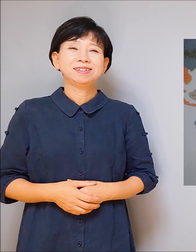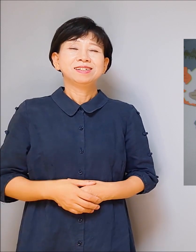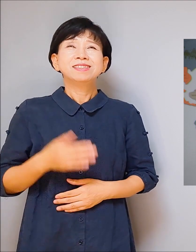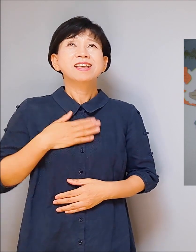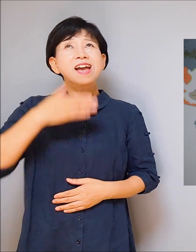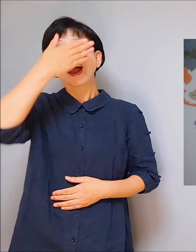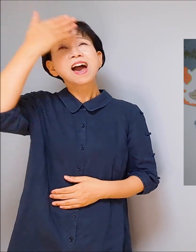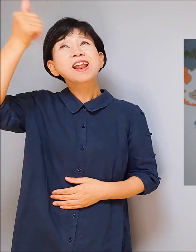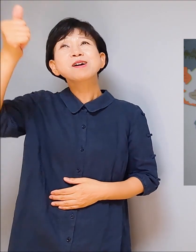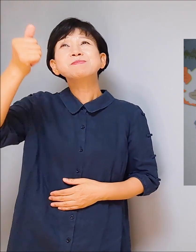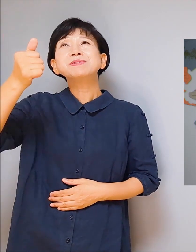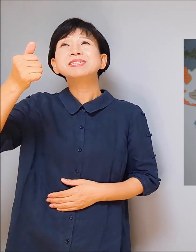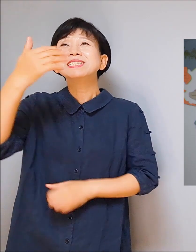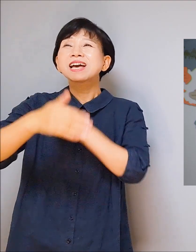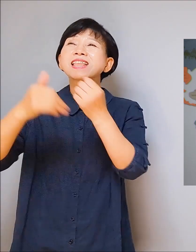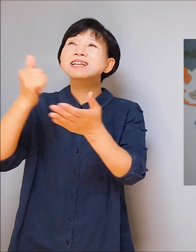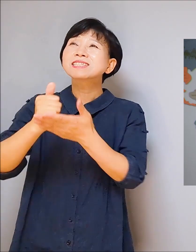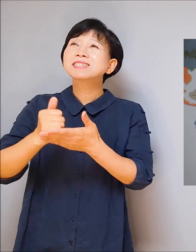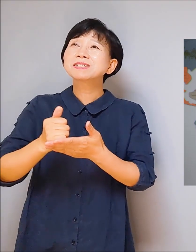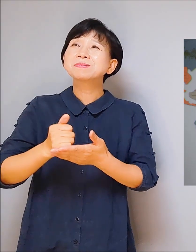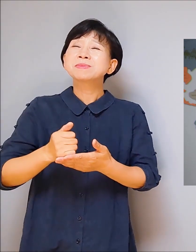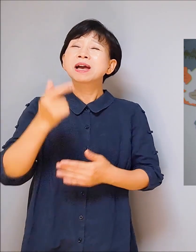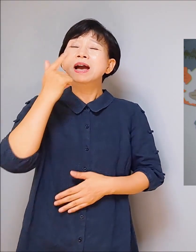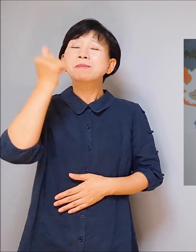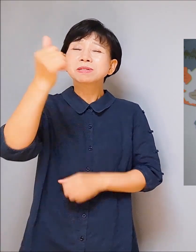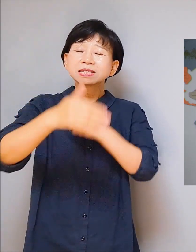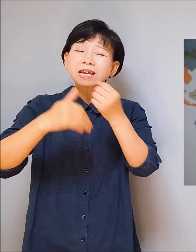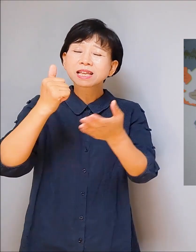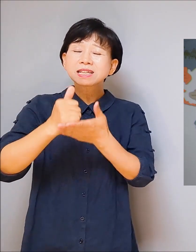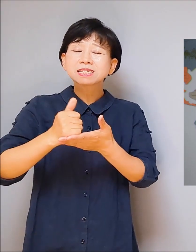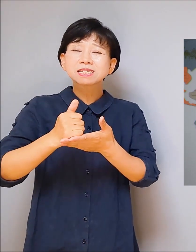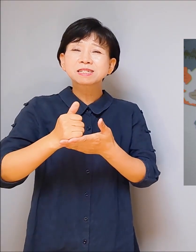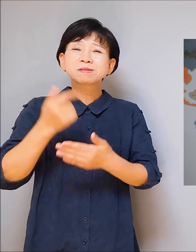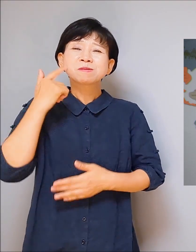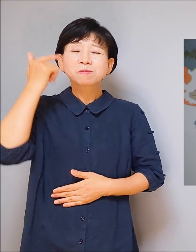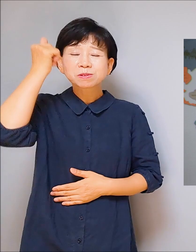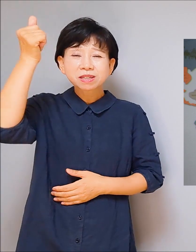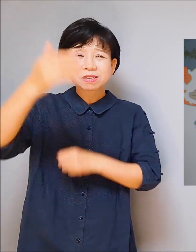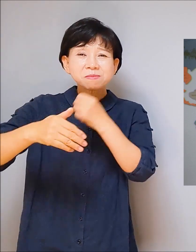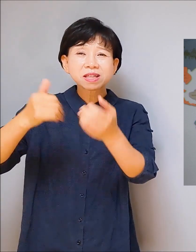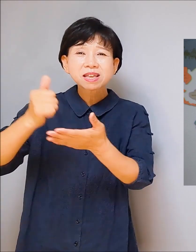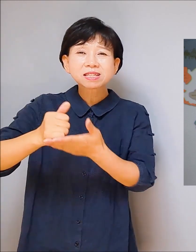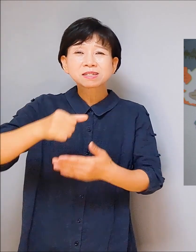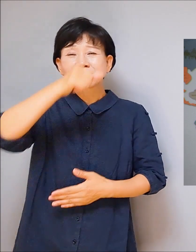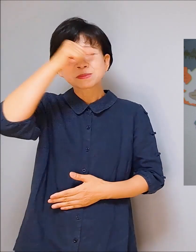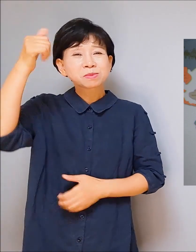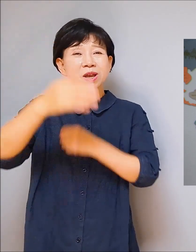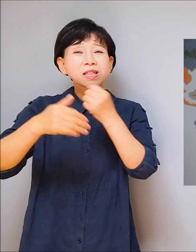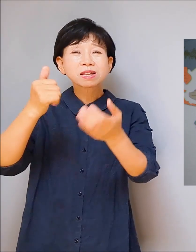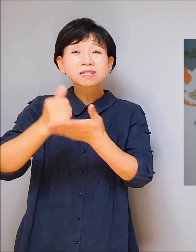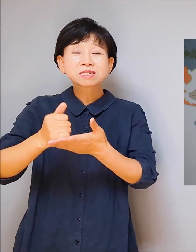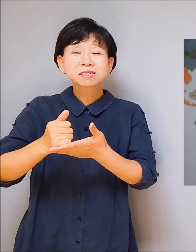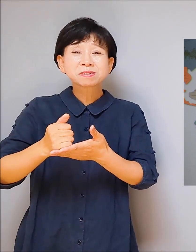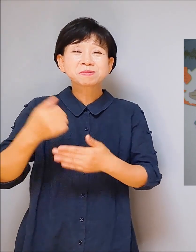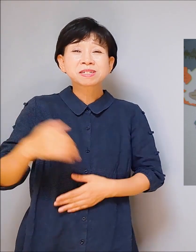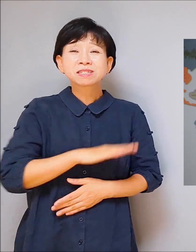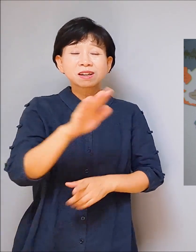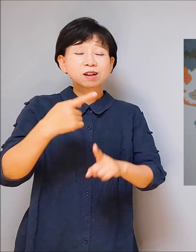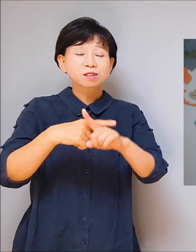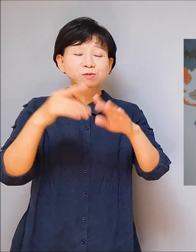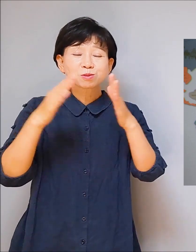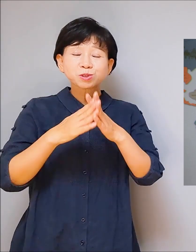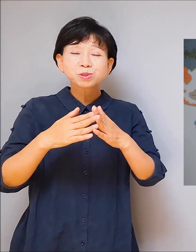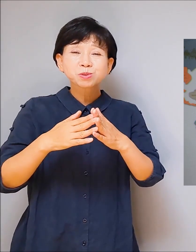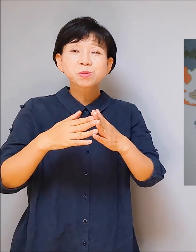할아버지의 하나님, 우리 아버지 하나님, 우리 목사님의 하나님, 우리 장로님의, 우리 성도님의 하나님, 사랑하는 우리 교회 하나님. 틀린